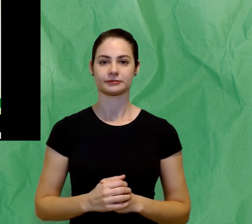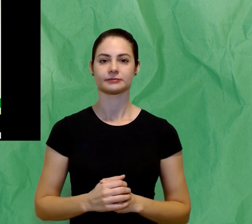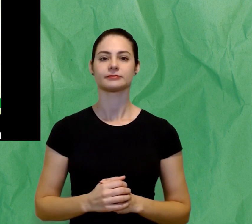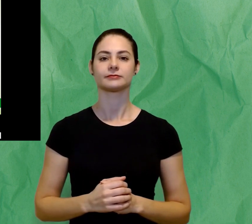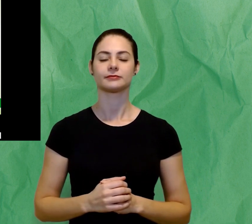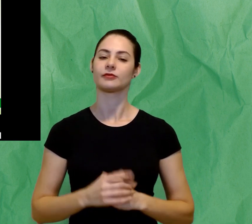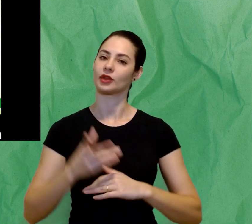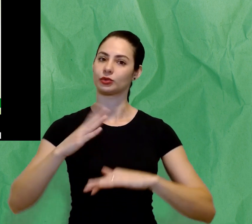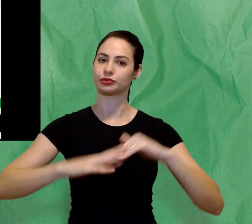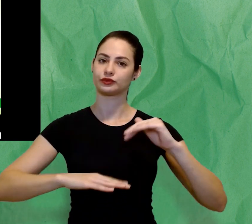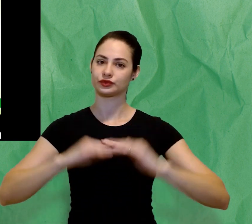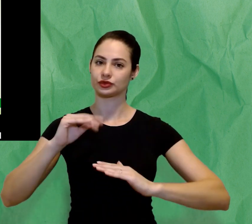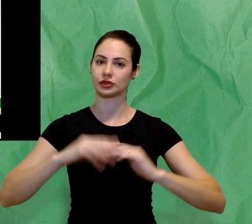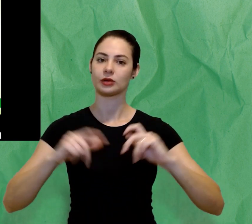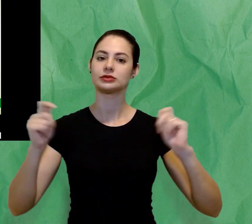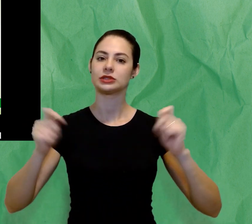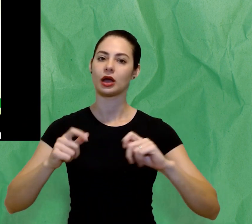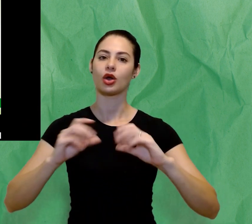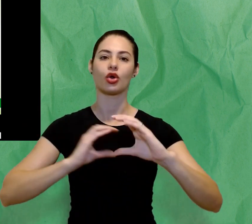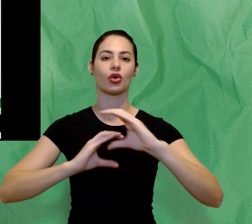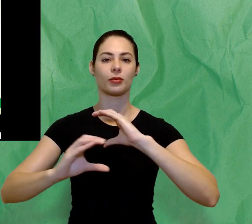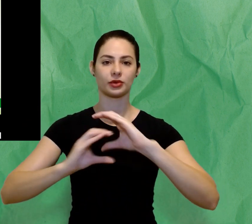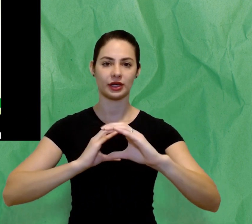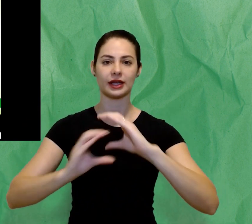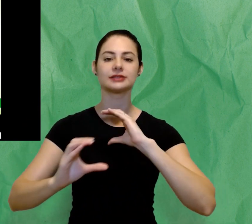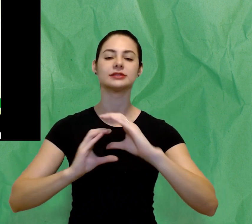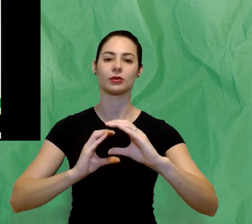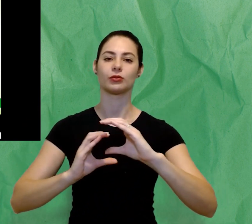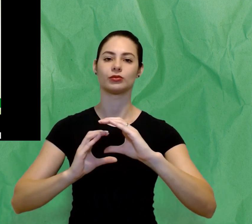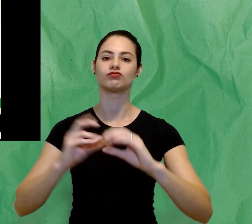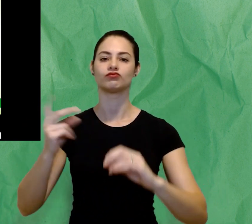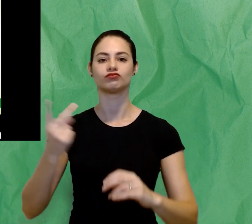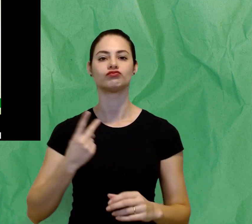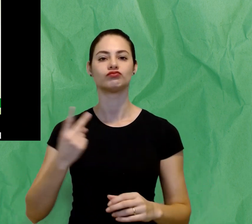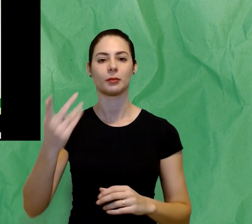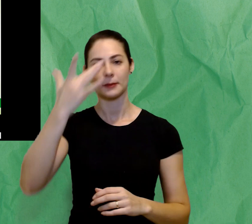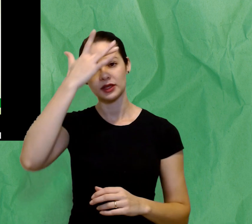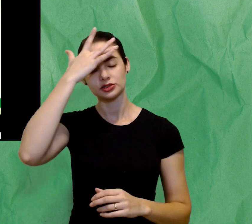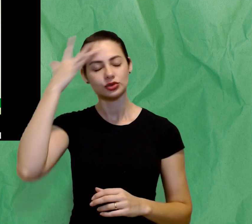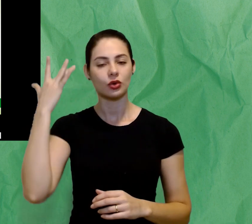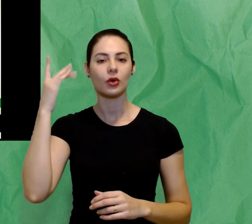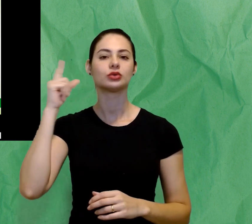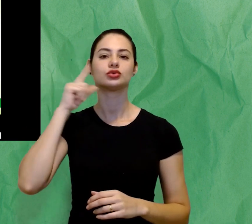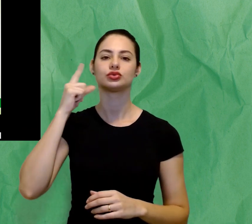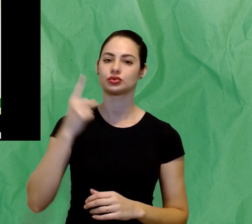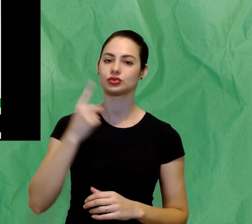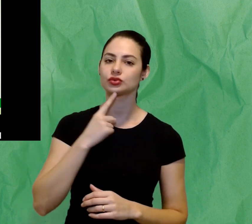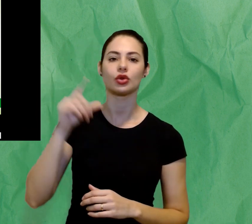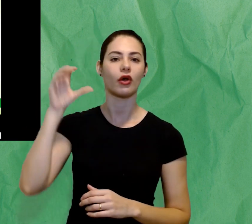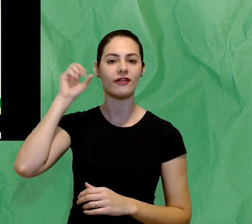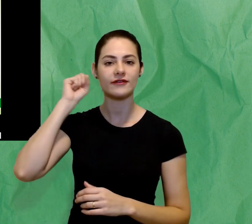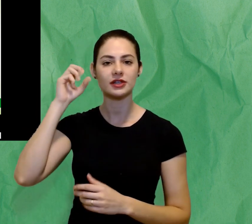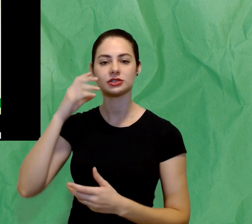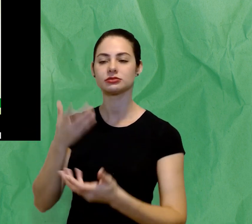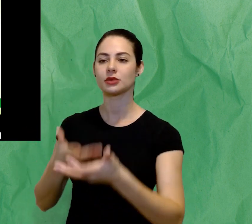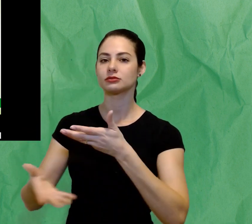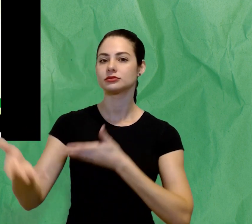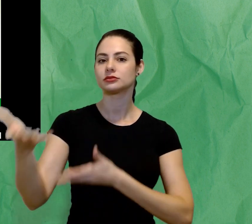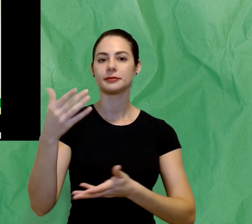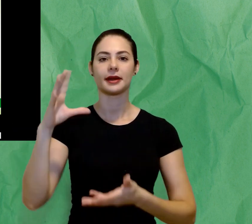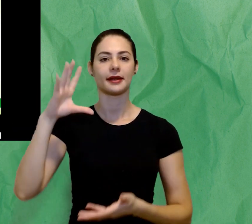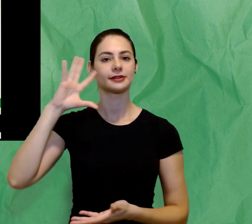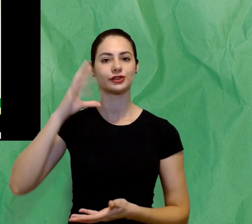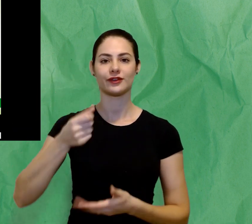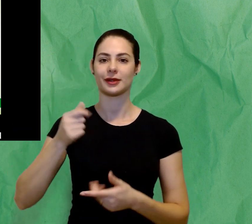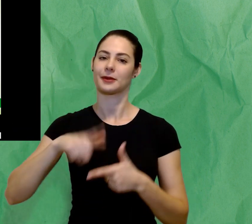Libras. E ele possibilita, então, a comunicação bilateral entre pessoas com surdez e pessoas ouvintes para solução de